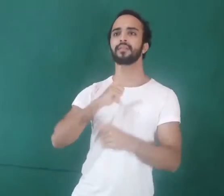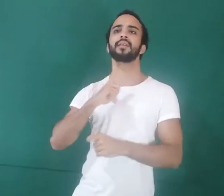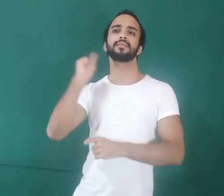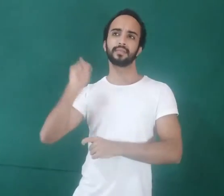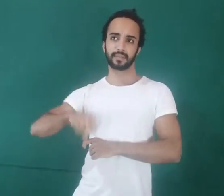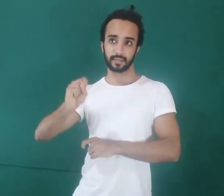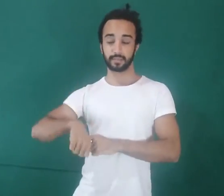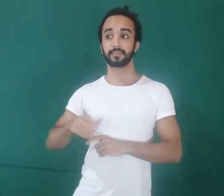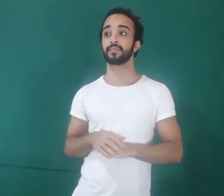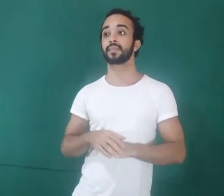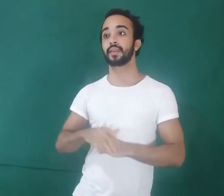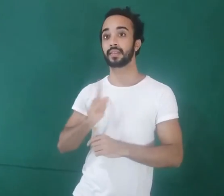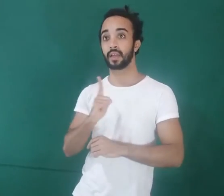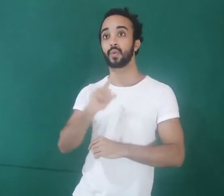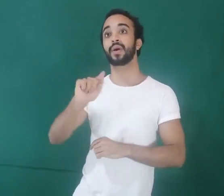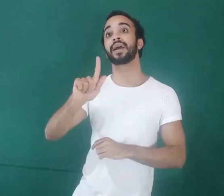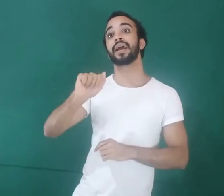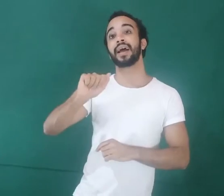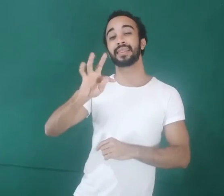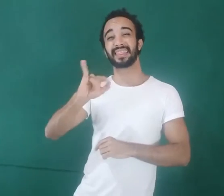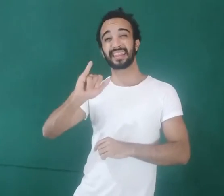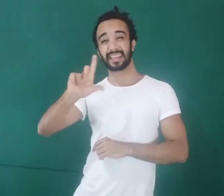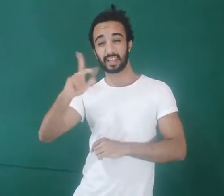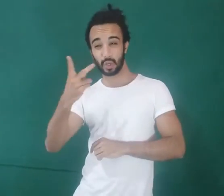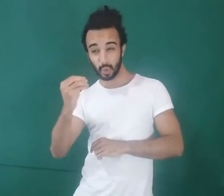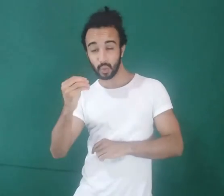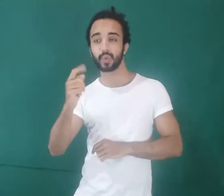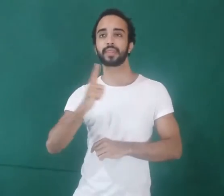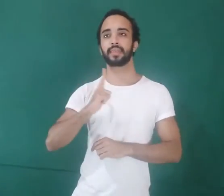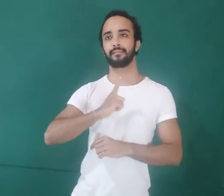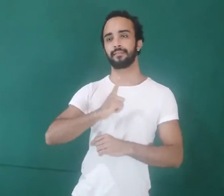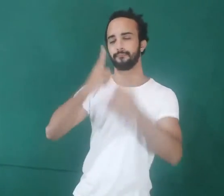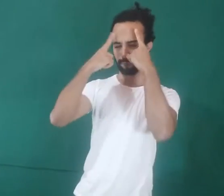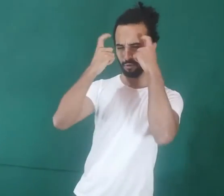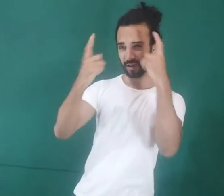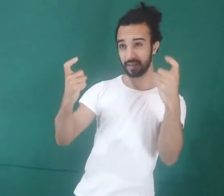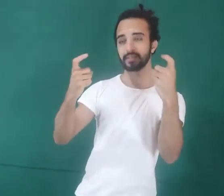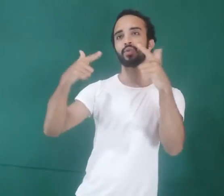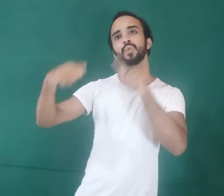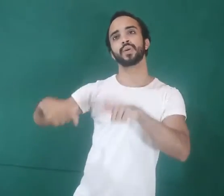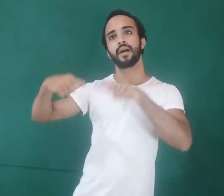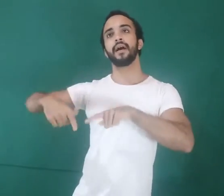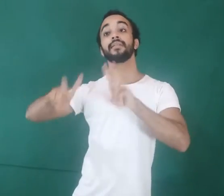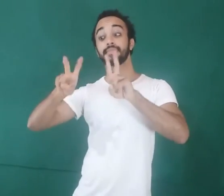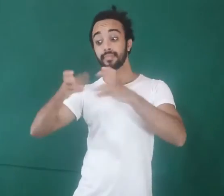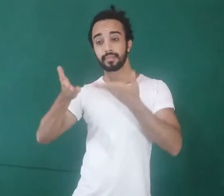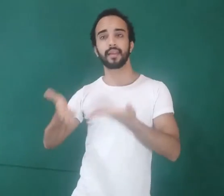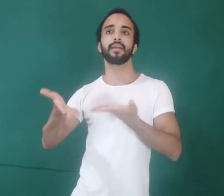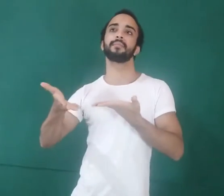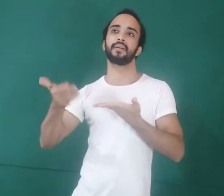você fala que tem os gatilhos, cara, tem uma violência velada nesses lugares. Tipo, é sobre isso, gente. Tem uma coisa aqui acontecendo.